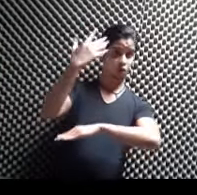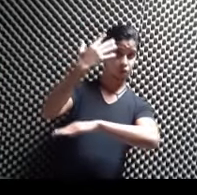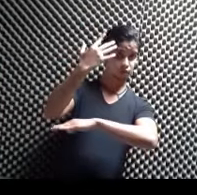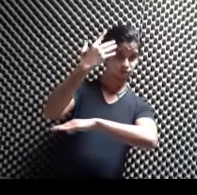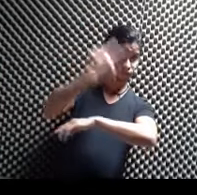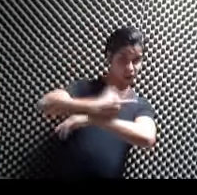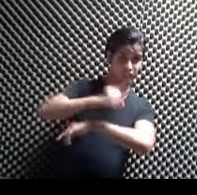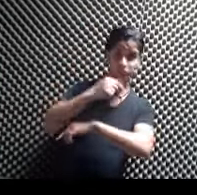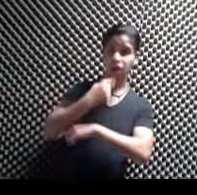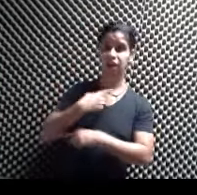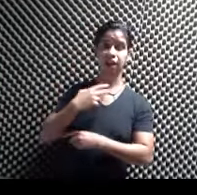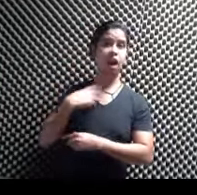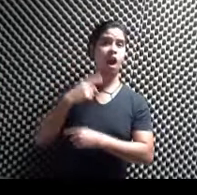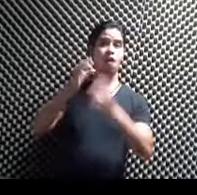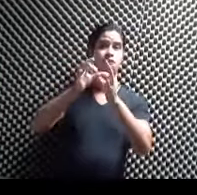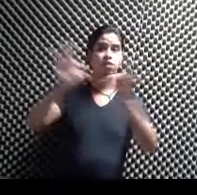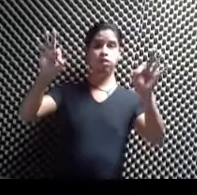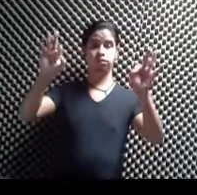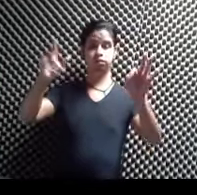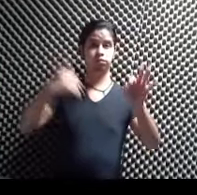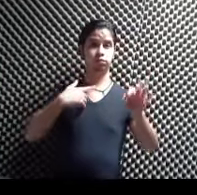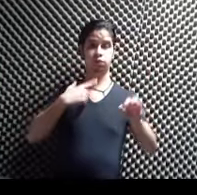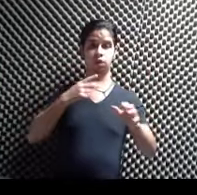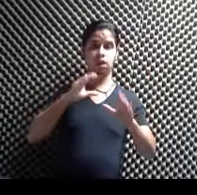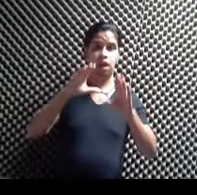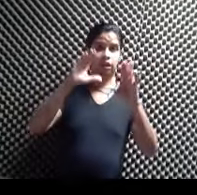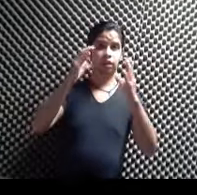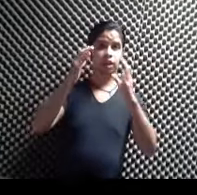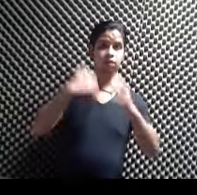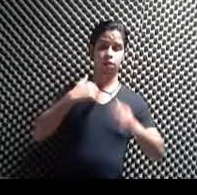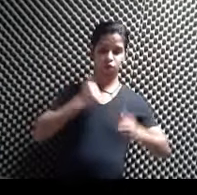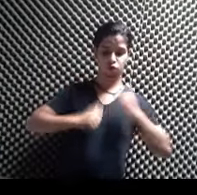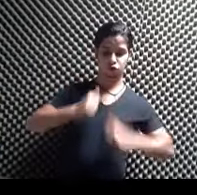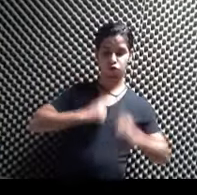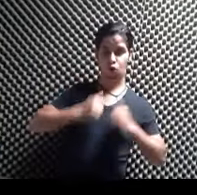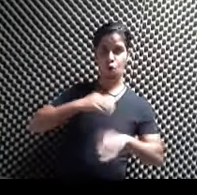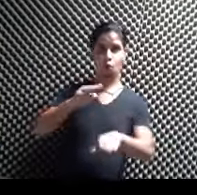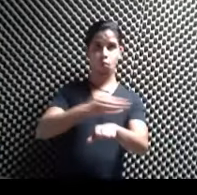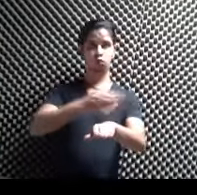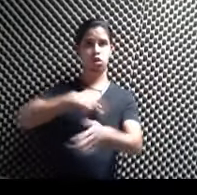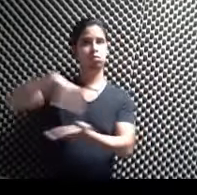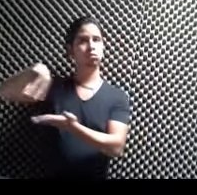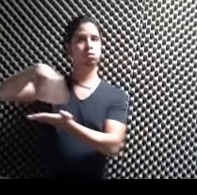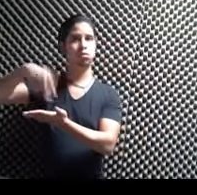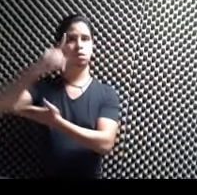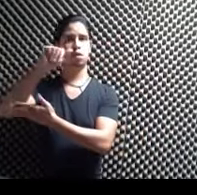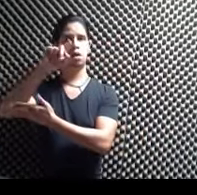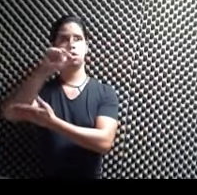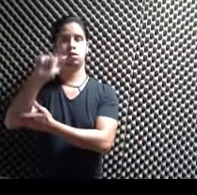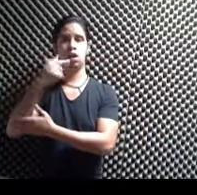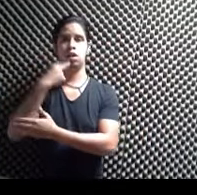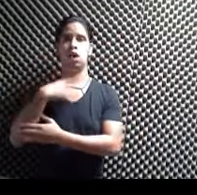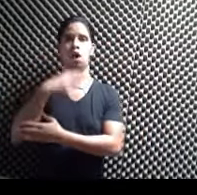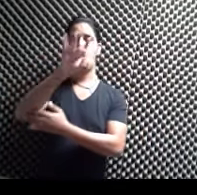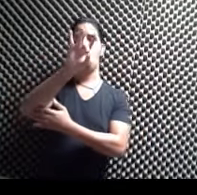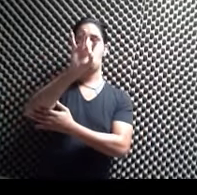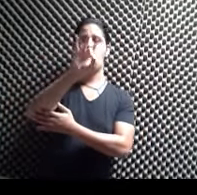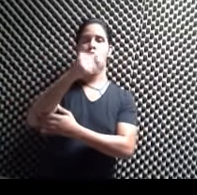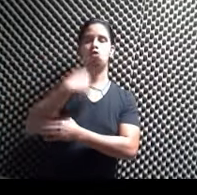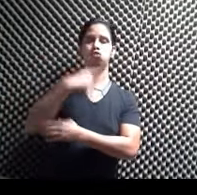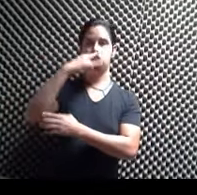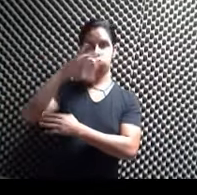eso también lo tengo que reseñar, clases de actuación, voz, música y danza. Muy bien. Y este año tenían, mira, a 8 niños de la ciudad de